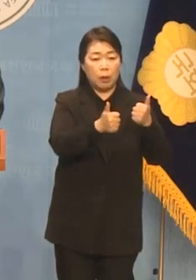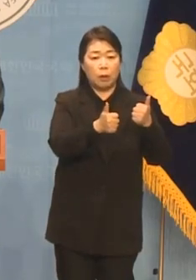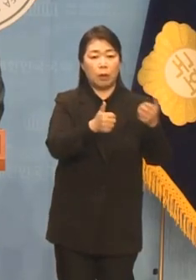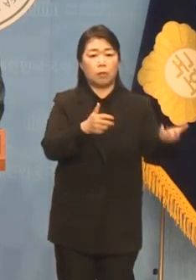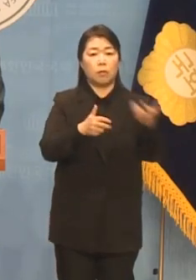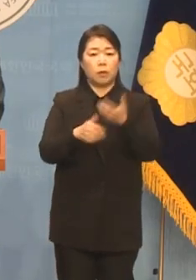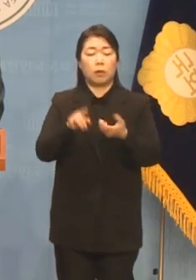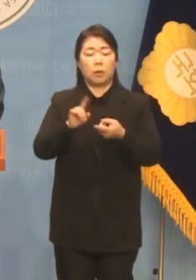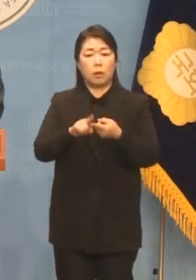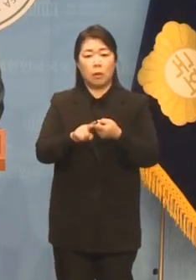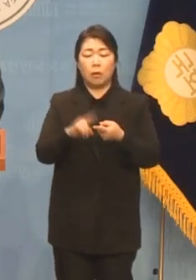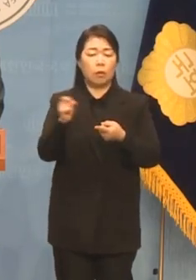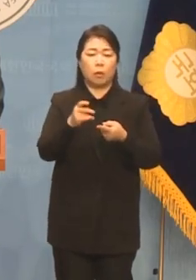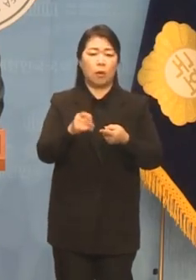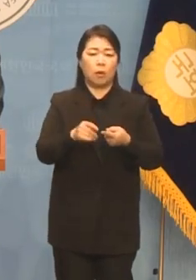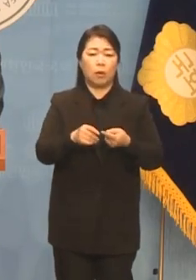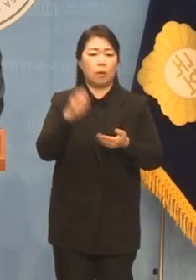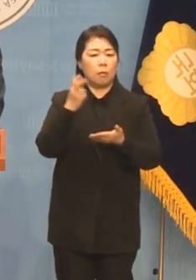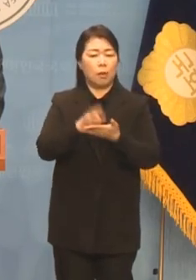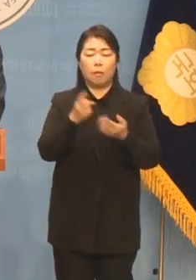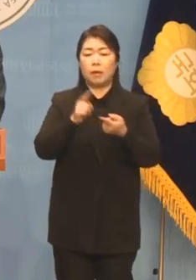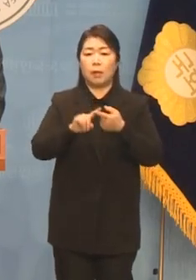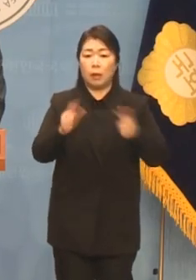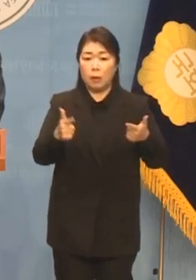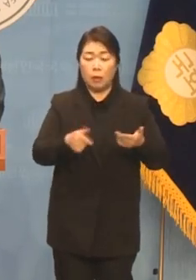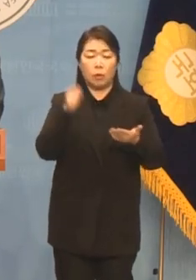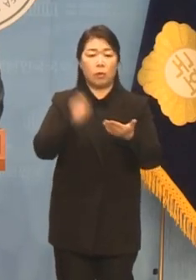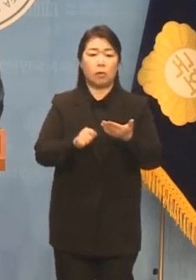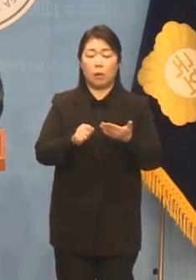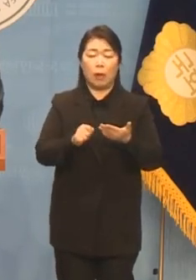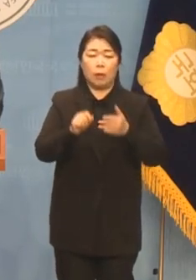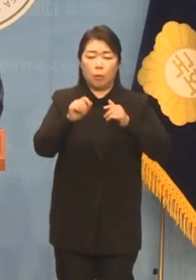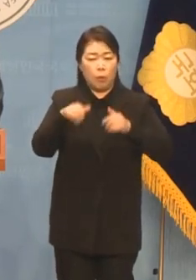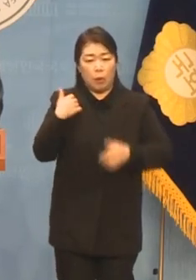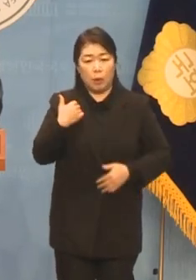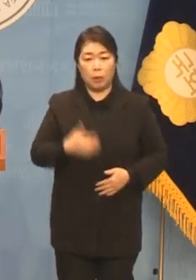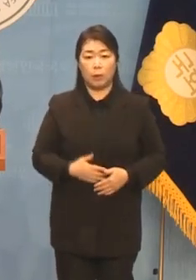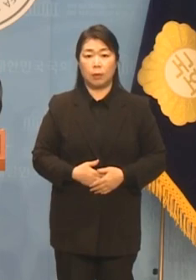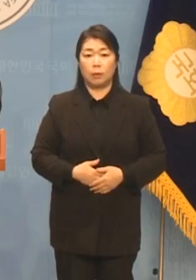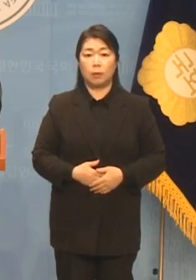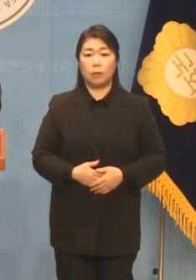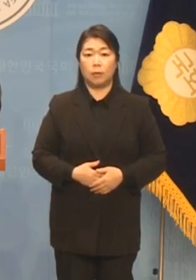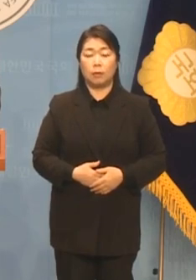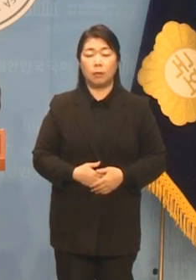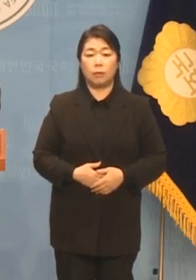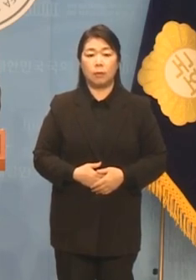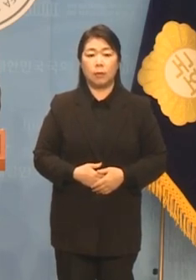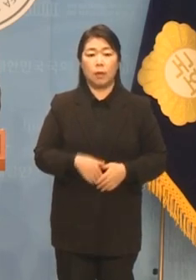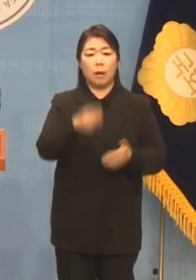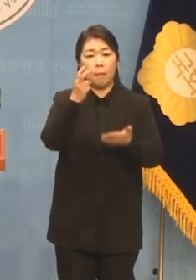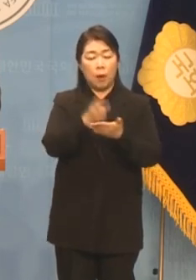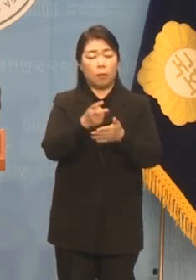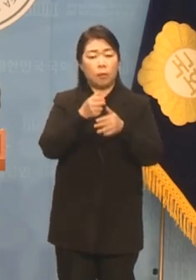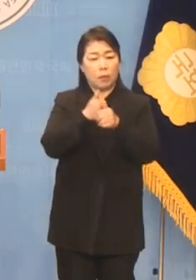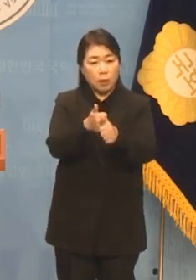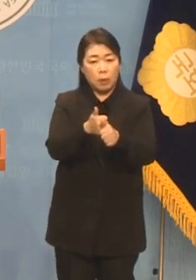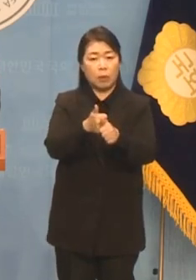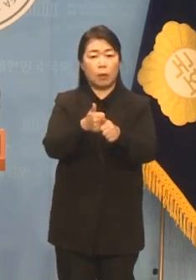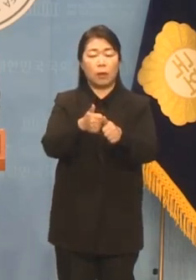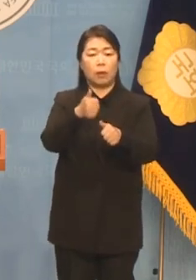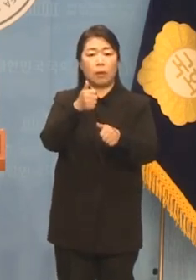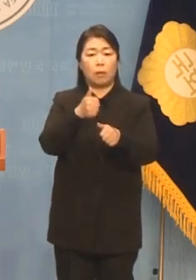어렵기 때문입니다 총선을 앞둔 지금이야말로 대한민국이 어디로 나아가야 할지 논의할 수 있는